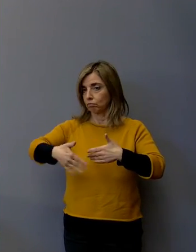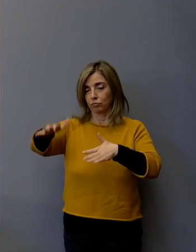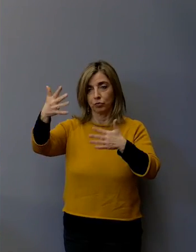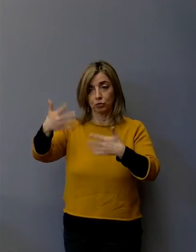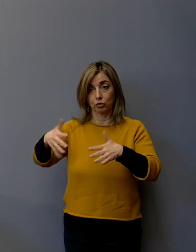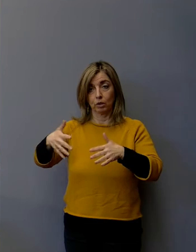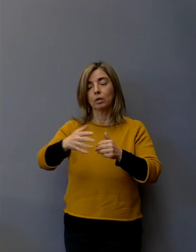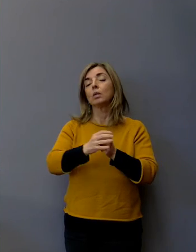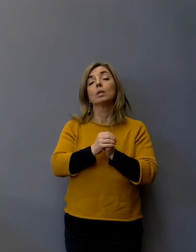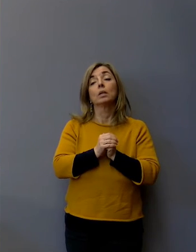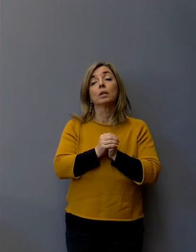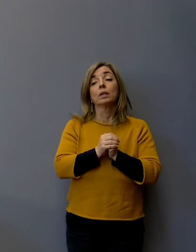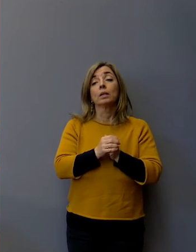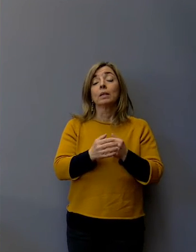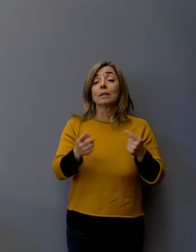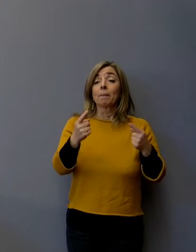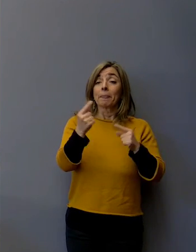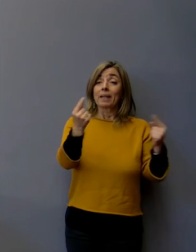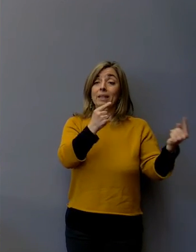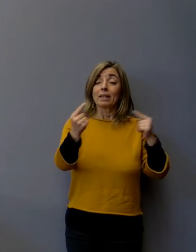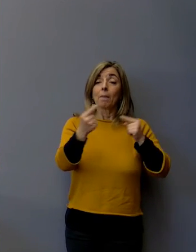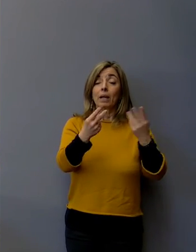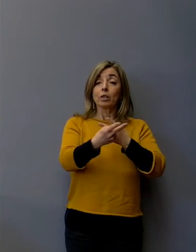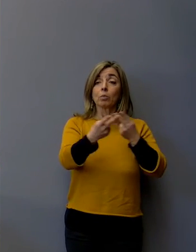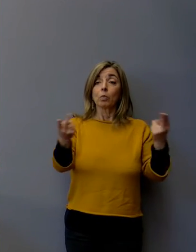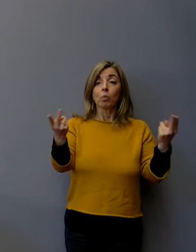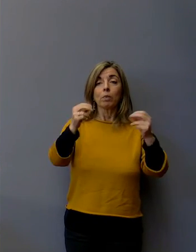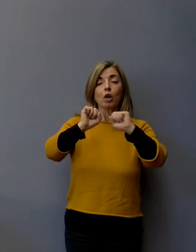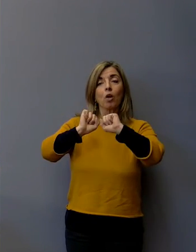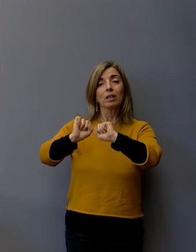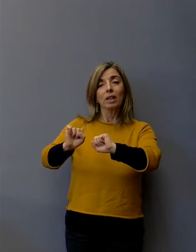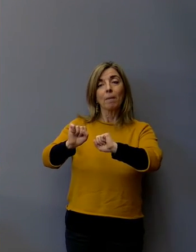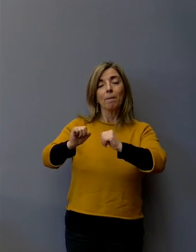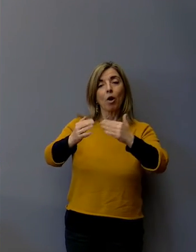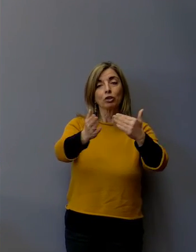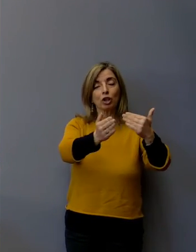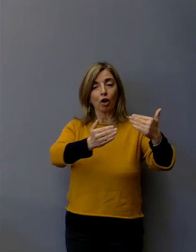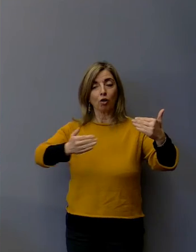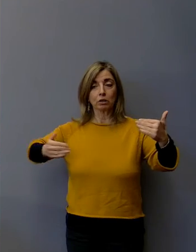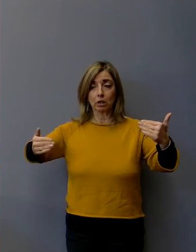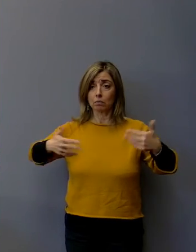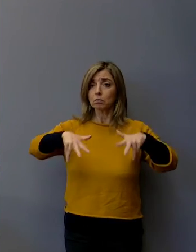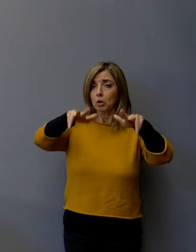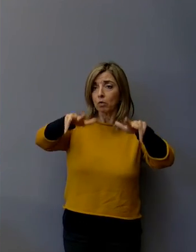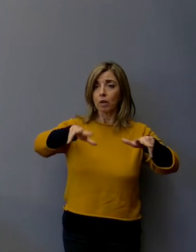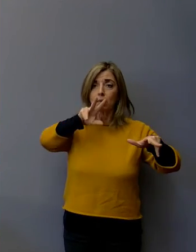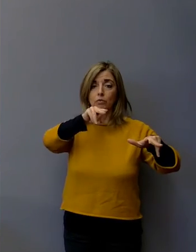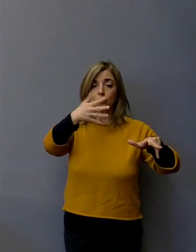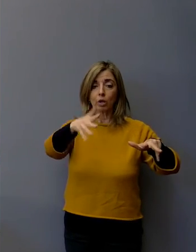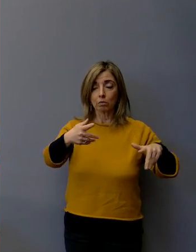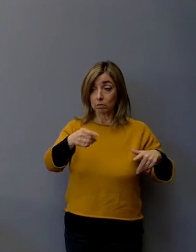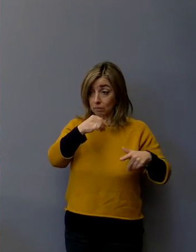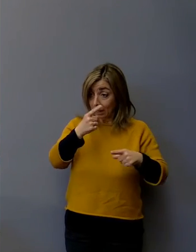per quanto riguarda il dibattito pubblico sui depositi costieri certo che confermato l'abbiamo detto poi se c'è bisogno anche di votarlo